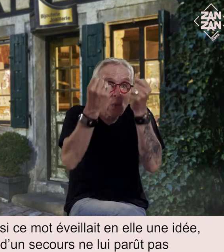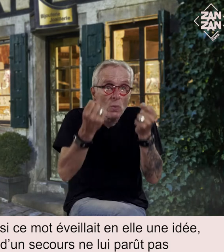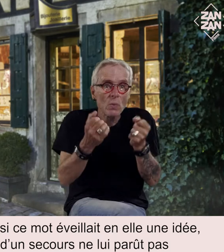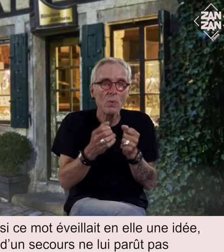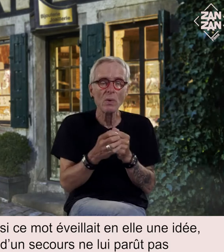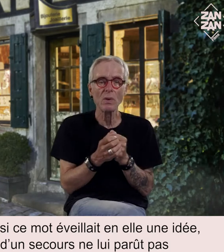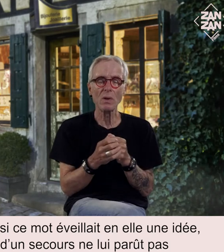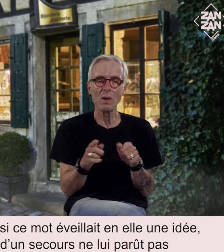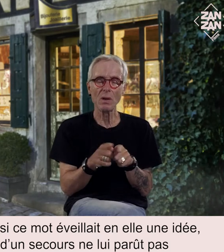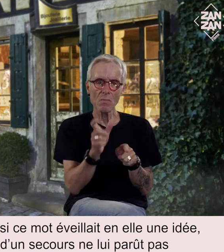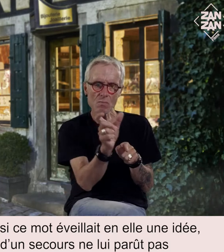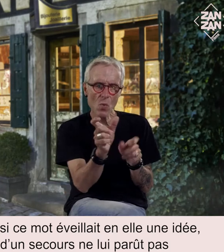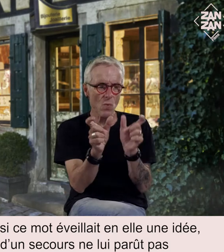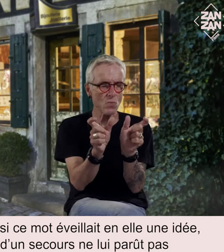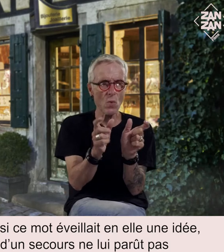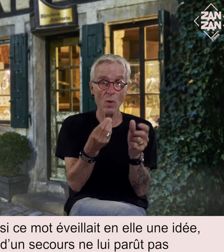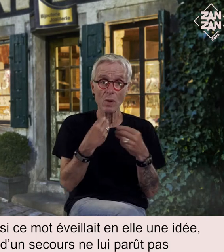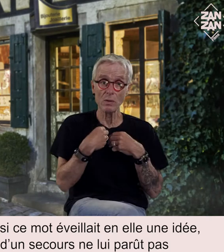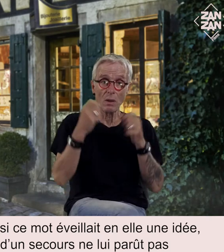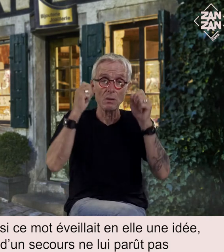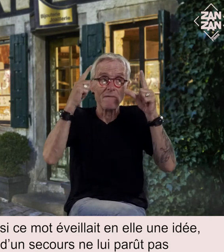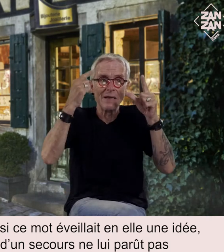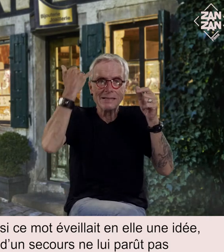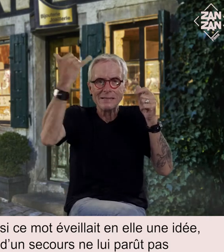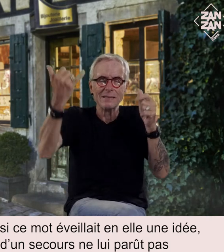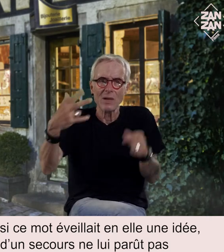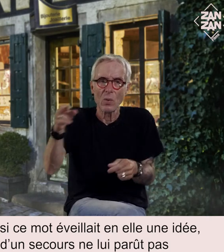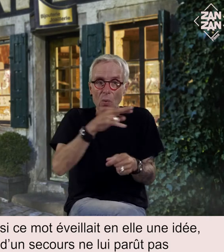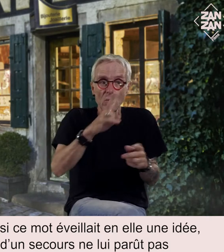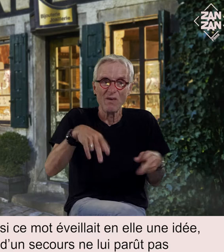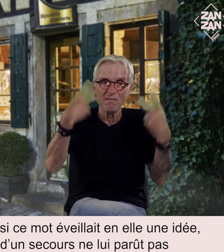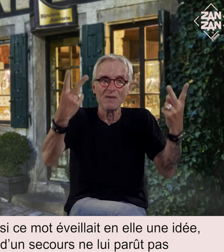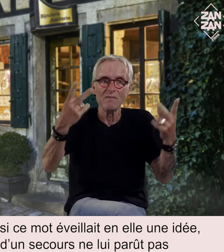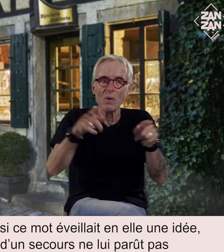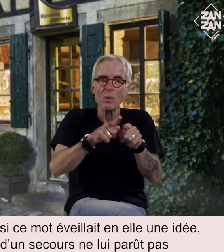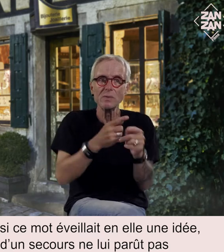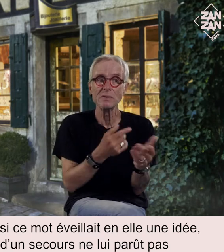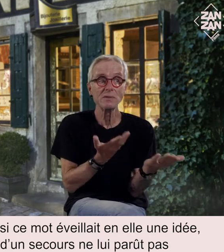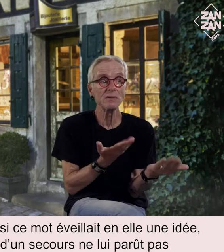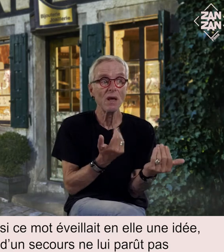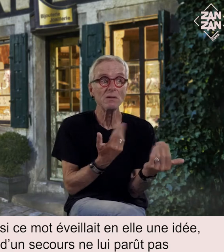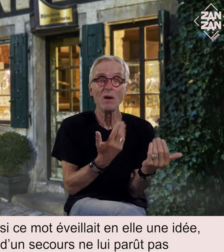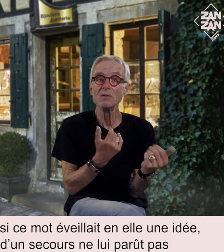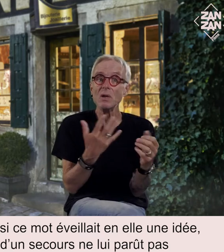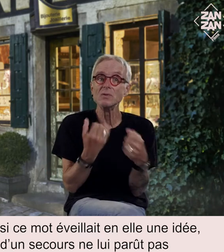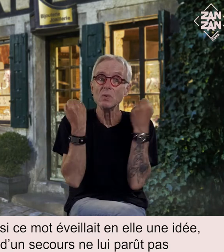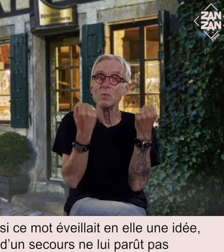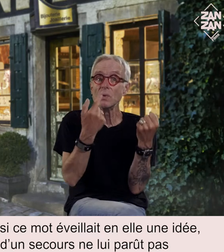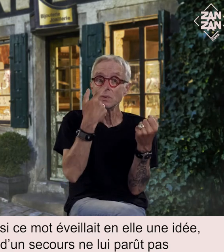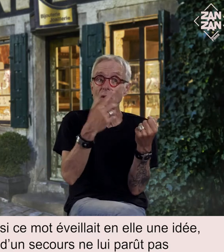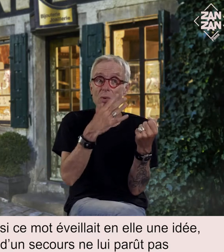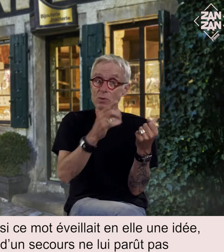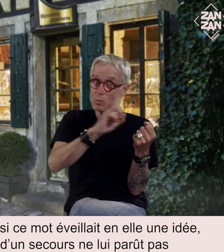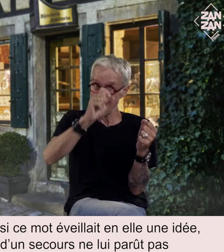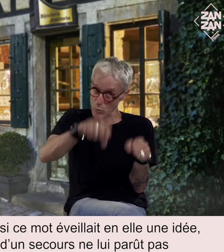» Comme si ce mot éveillait en elle une idée, une réminiscence et que l'attente d'un secours ne lui parut pas une chose impossible.